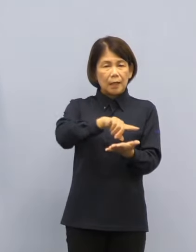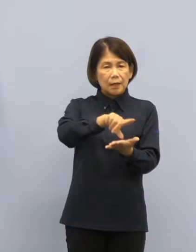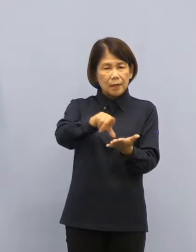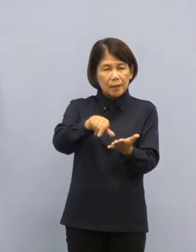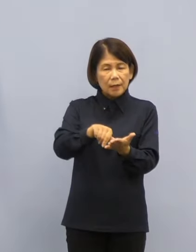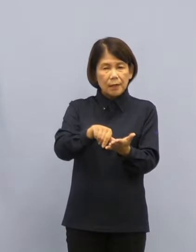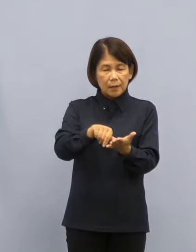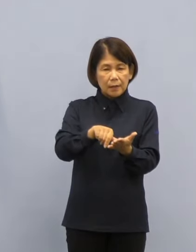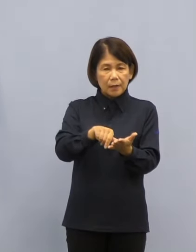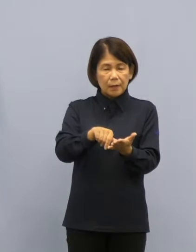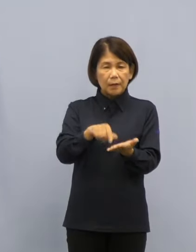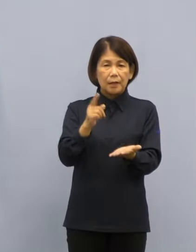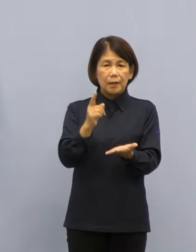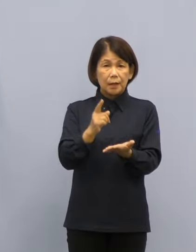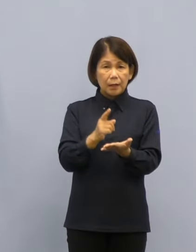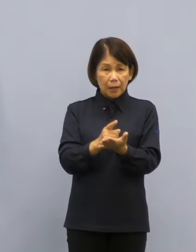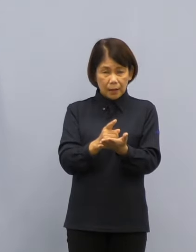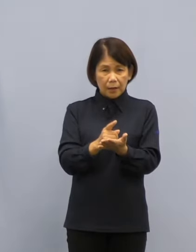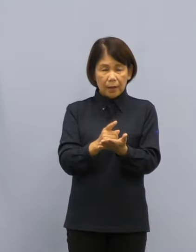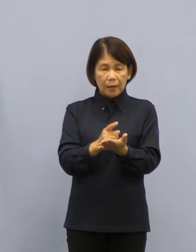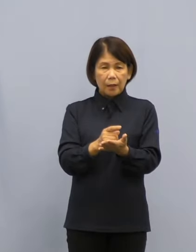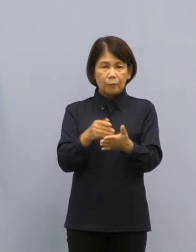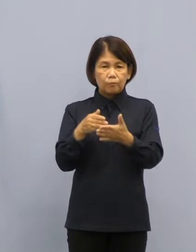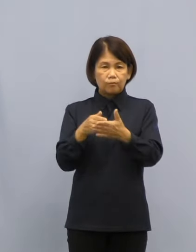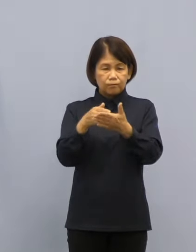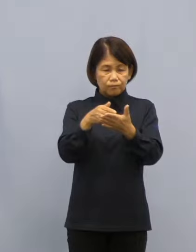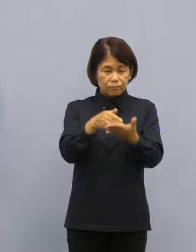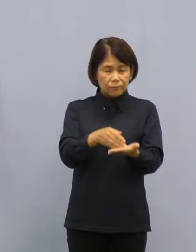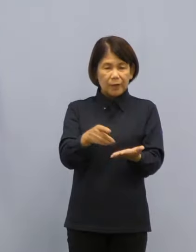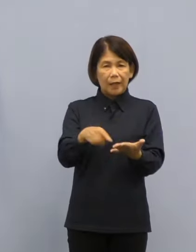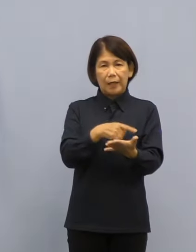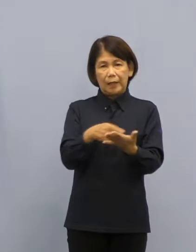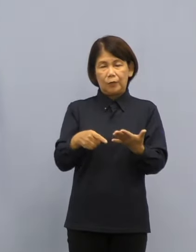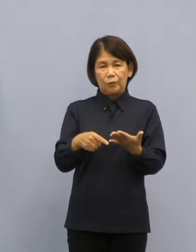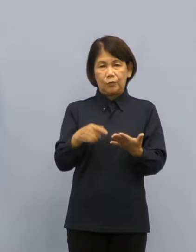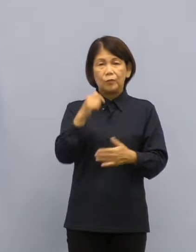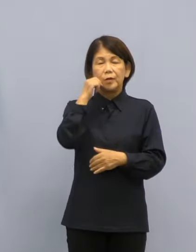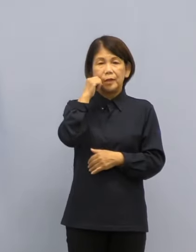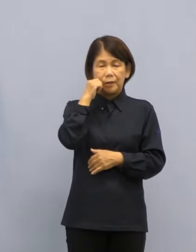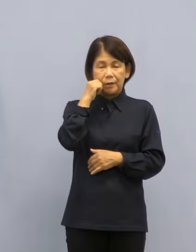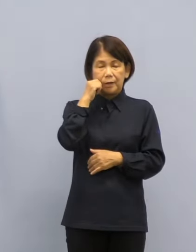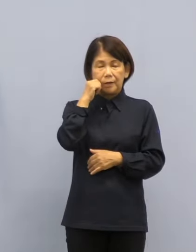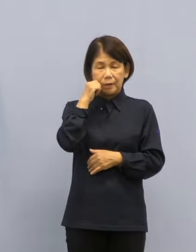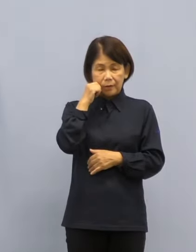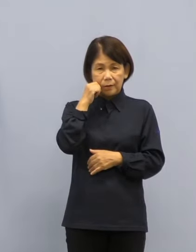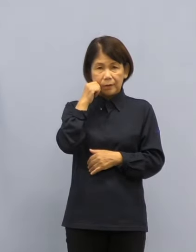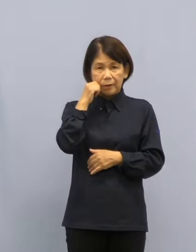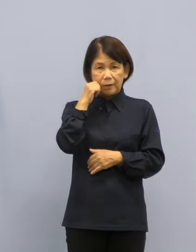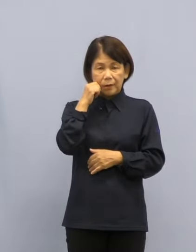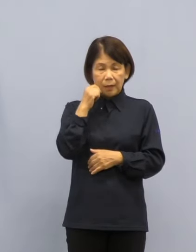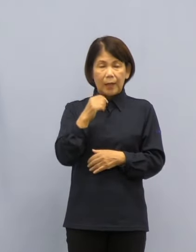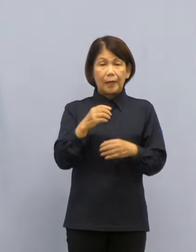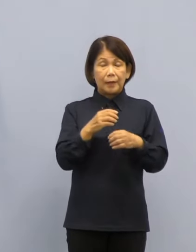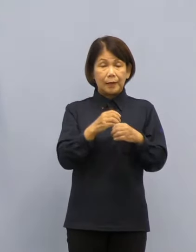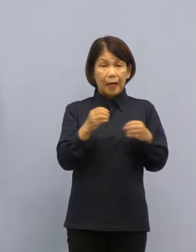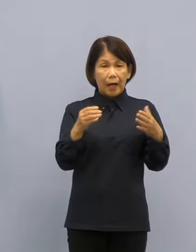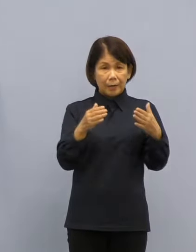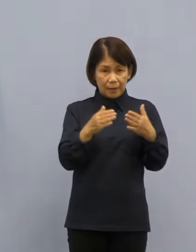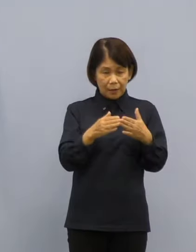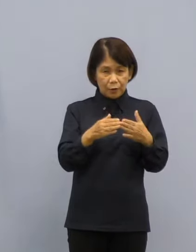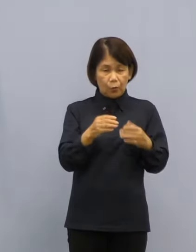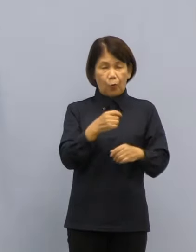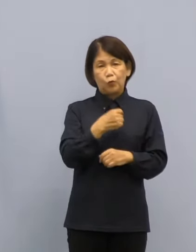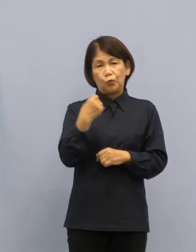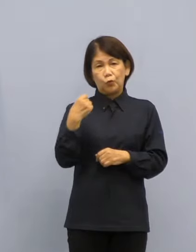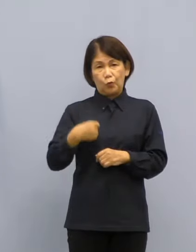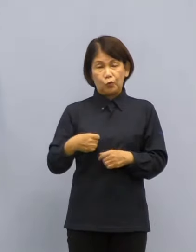けではクリアできることではありませんけれども、そういった地域のつながりとか、おっしゃってくださった長崎と中国の関係とかですね、